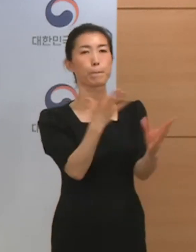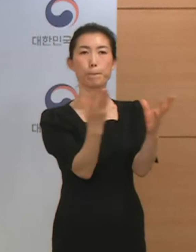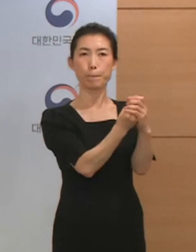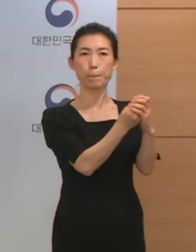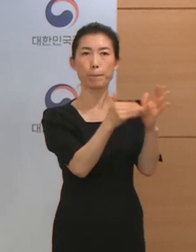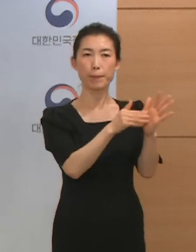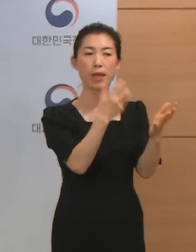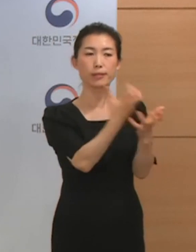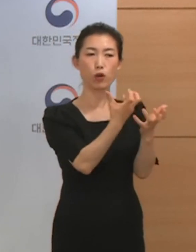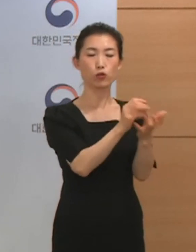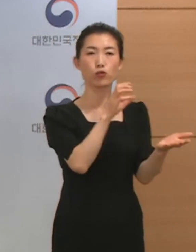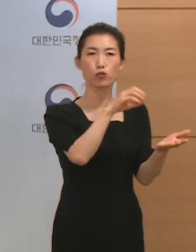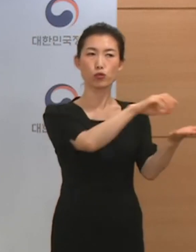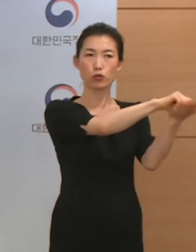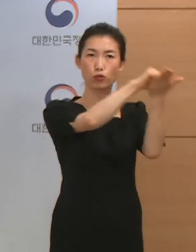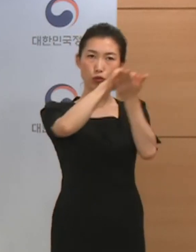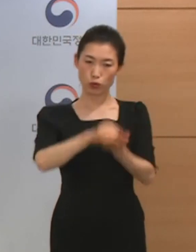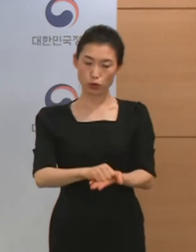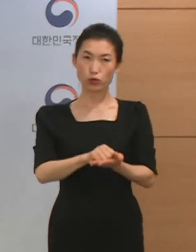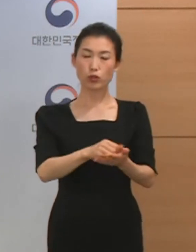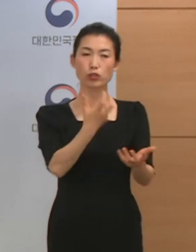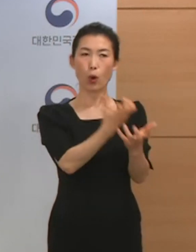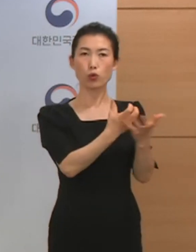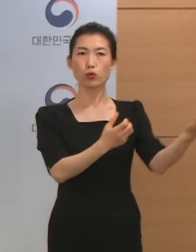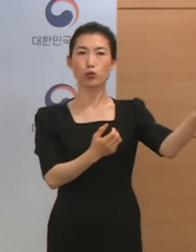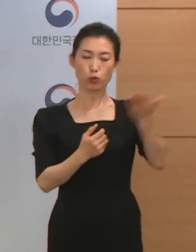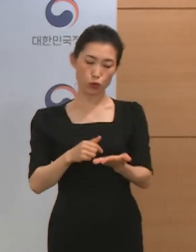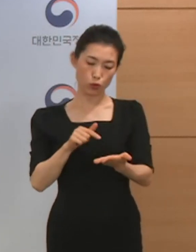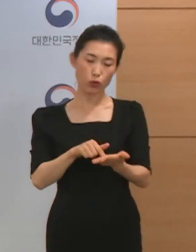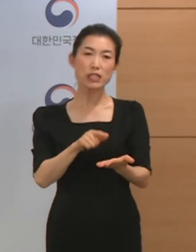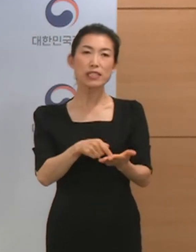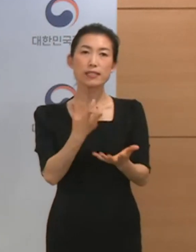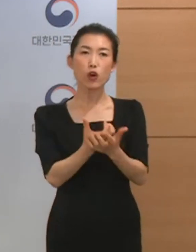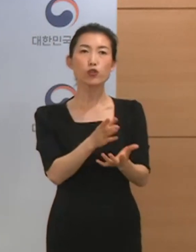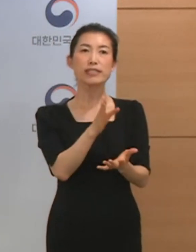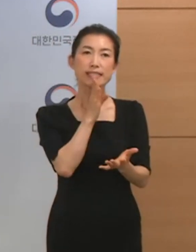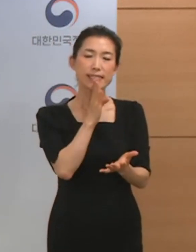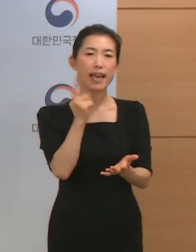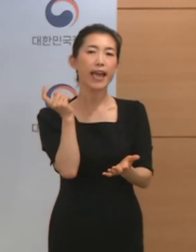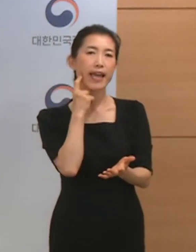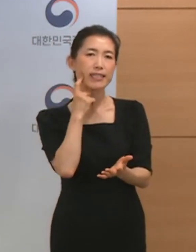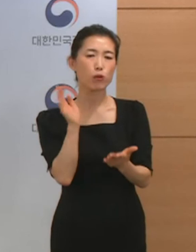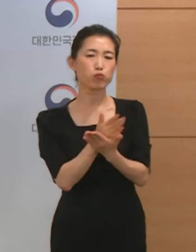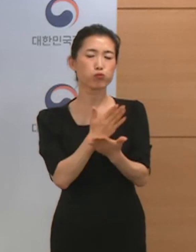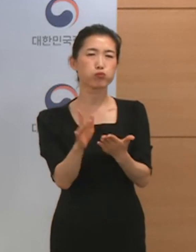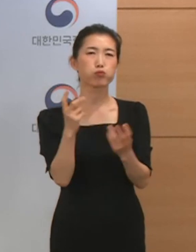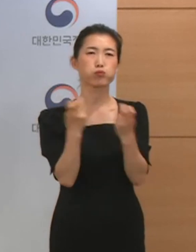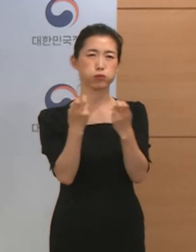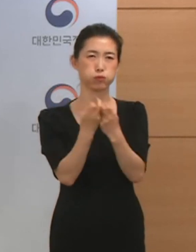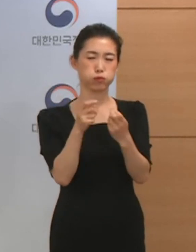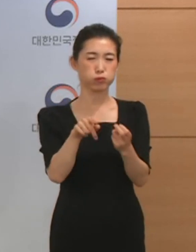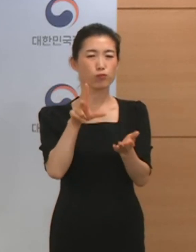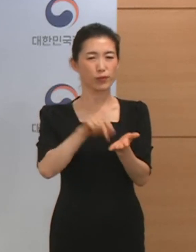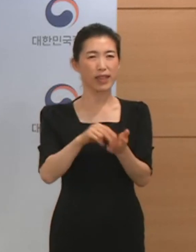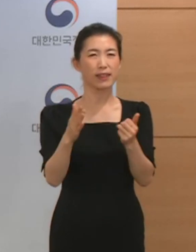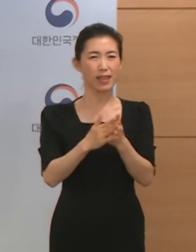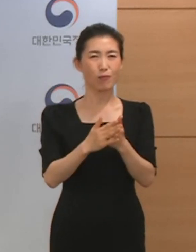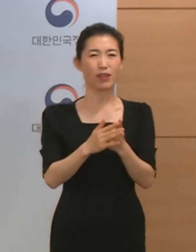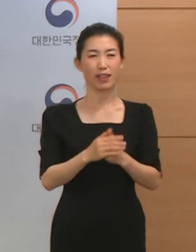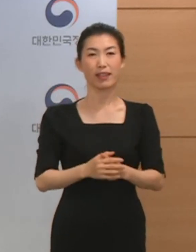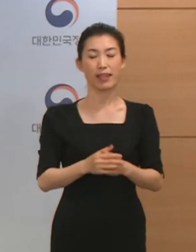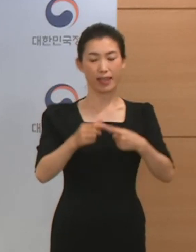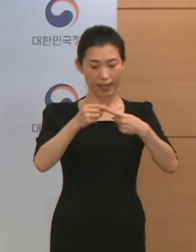서류를 들고 들어오는 입국자에 대해서 그 서류가 진짜인지 아닌지를 어떻게 확인할 거냐 하는 문제입니다.